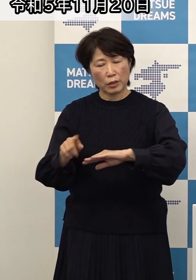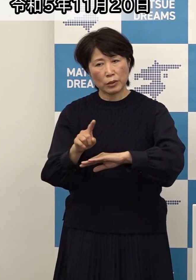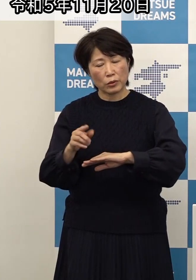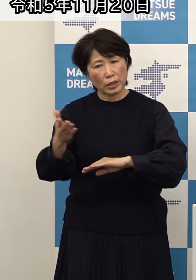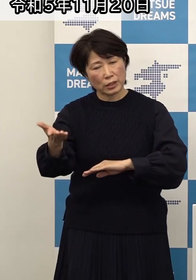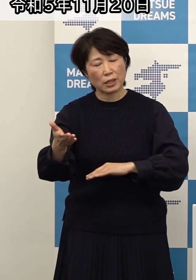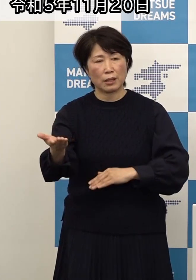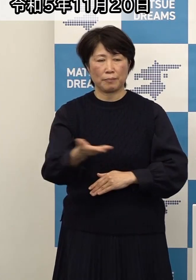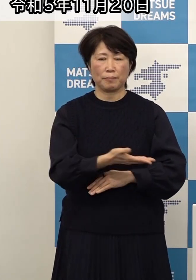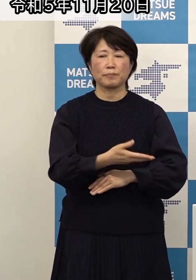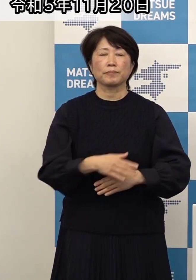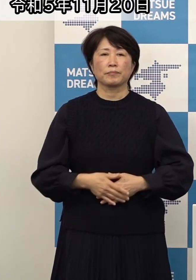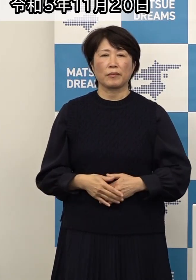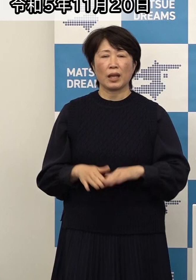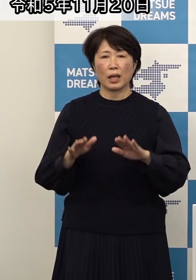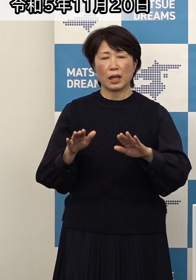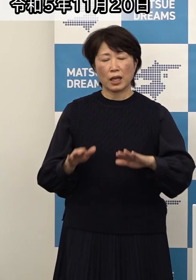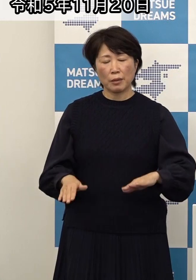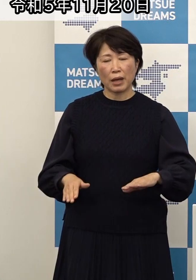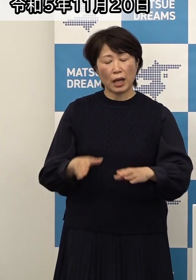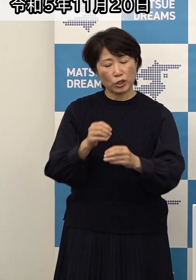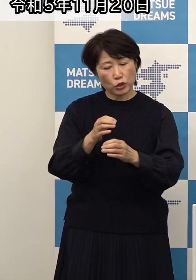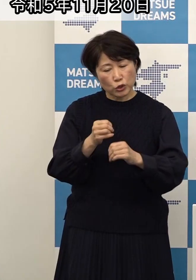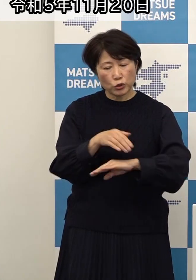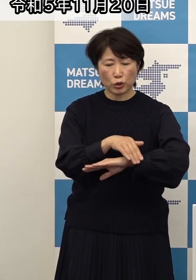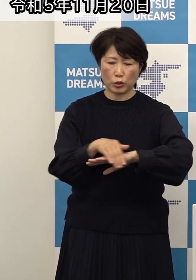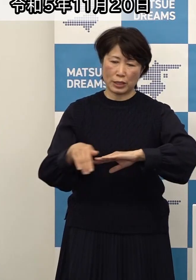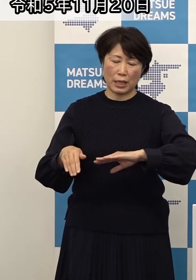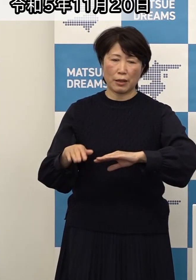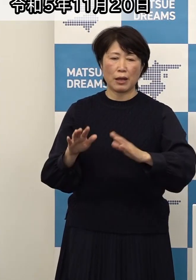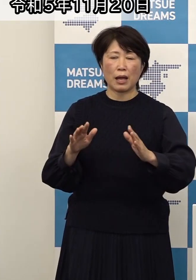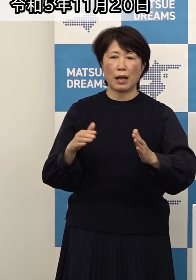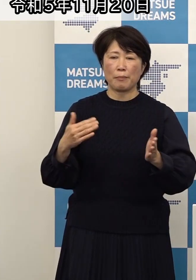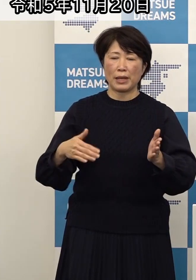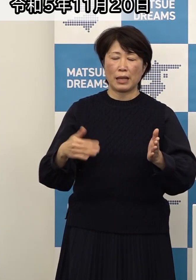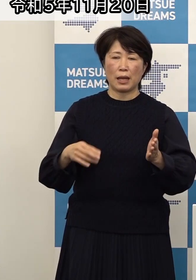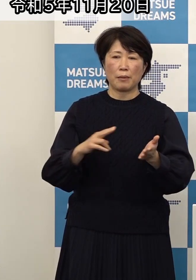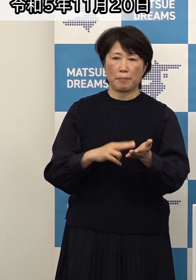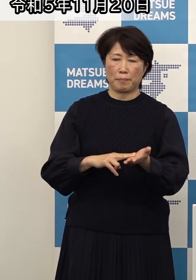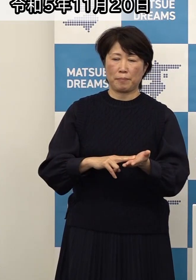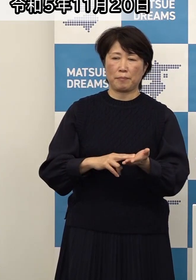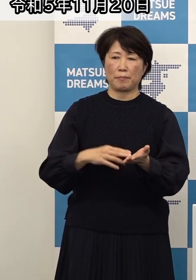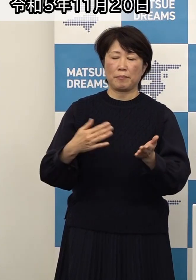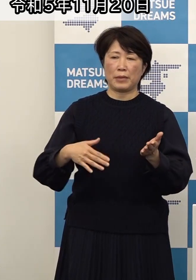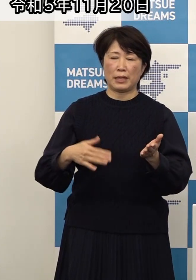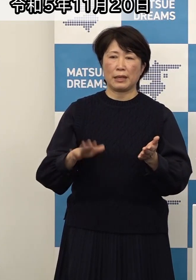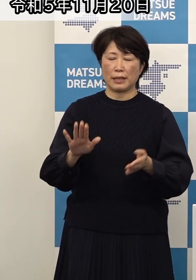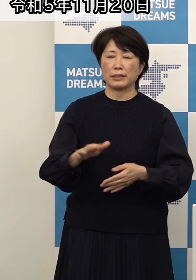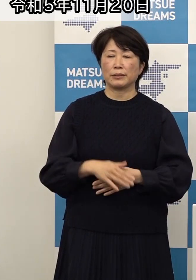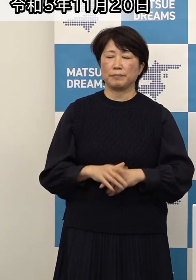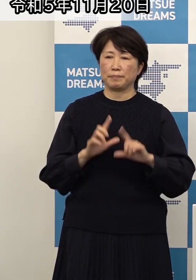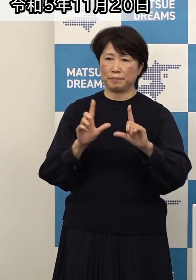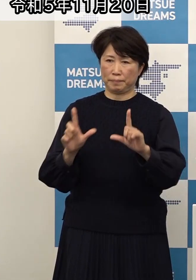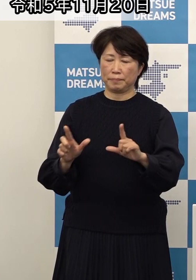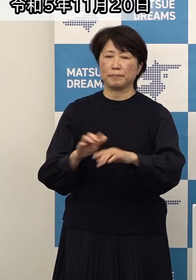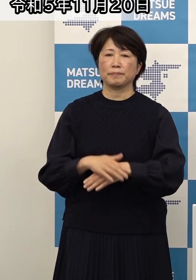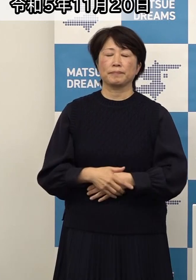月にあって、 今目下のところで何月何日という予定はありません。 わかりました、ありがとうございました。